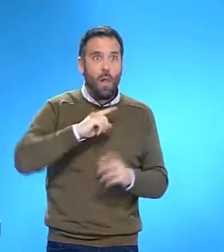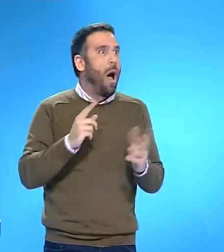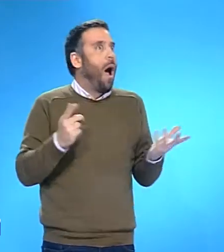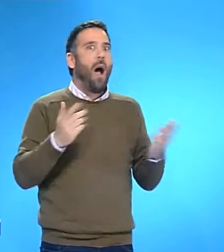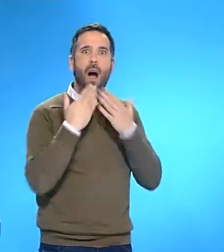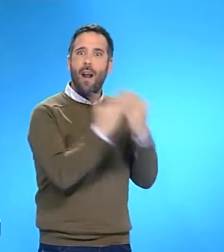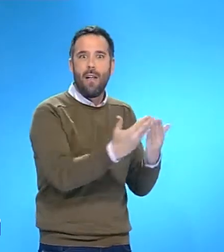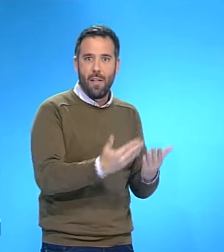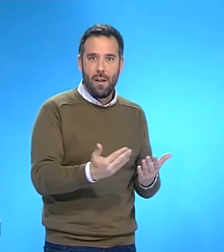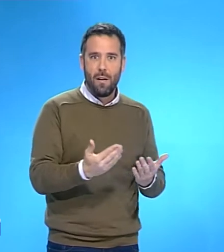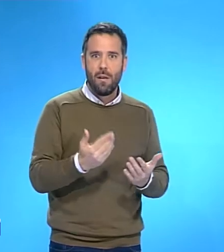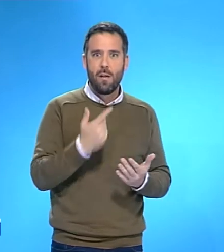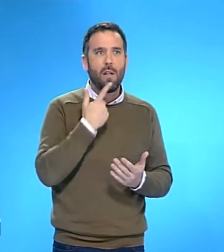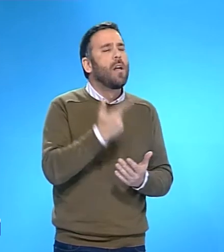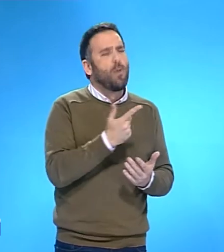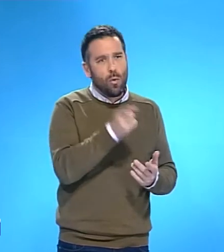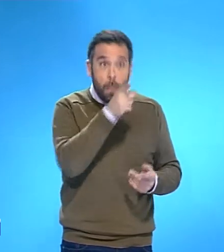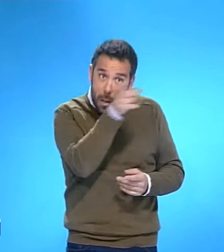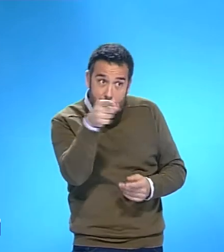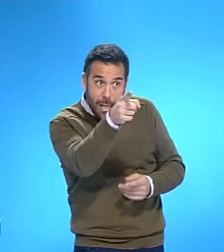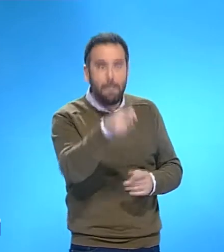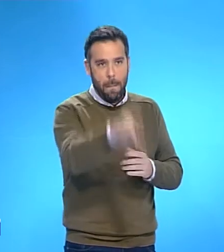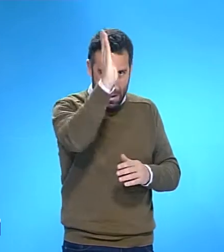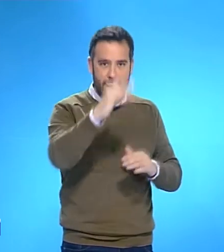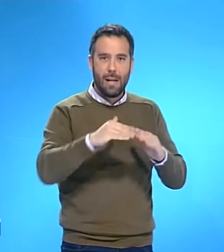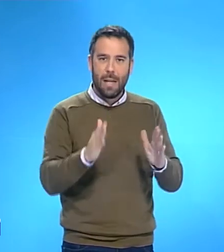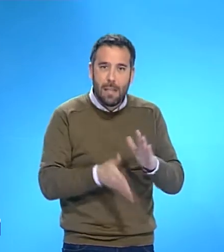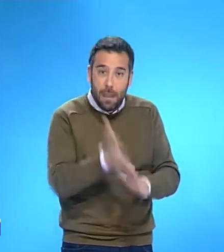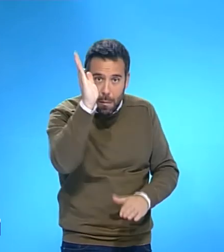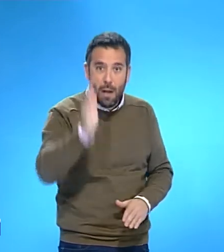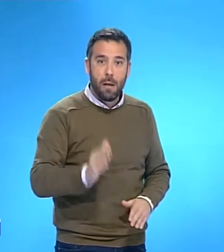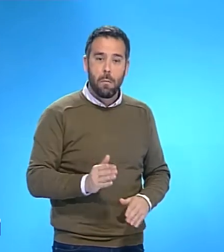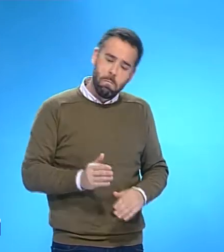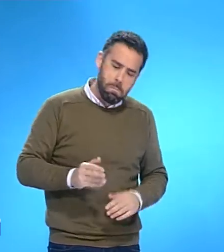Todos los animales le agradecieron su valentía y le dijeron por dónde seguir.